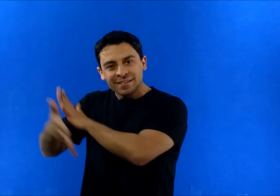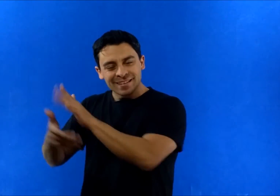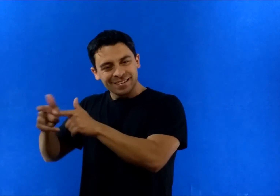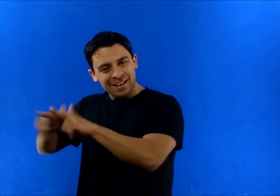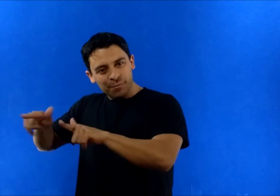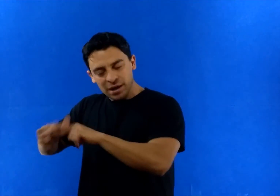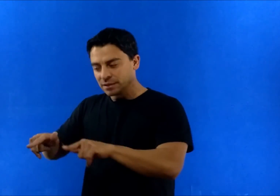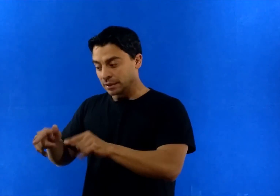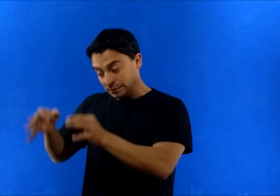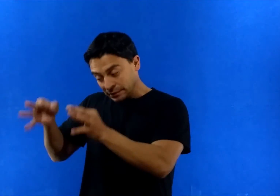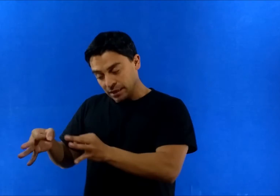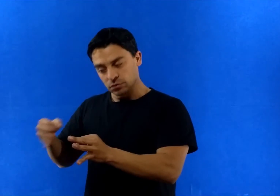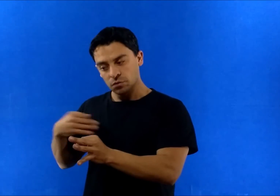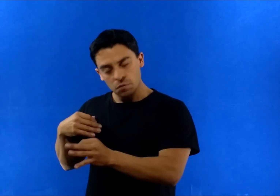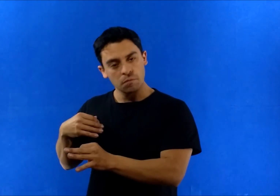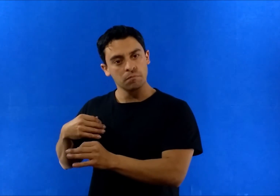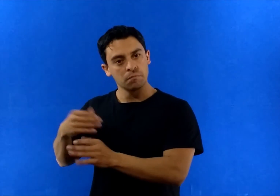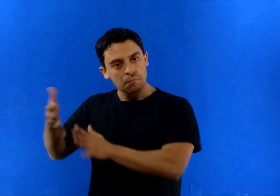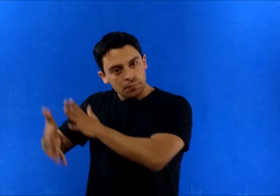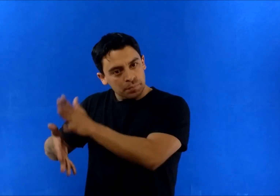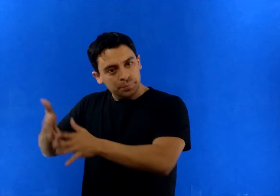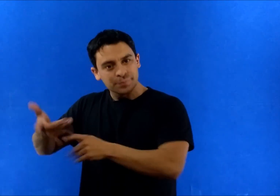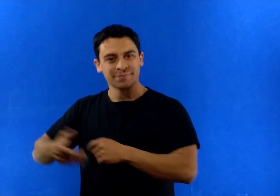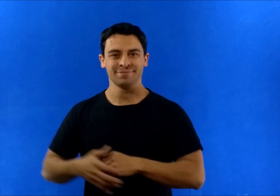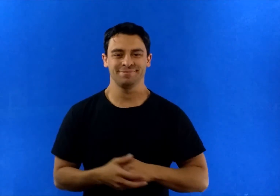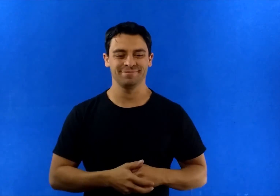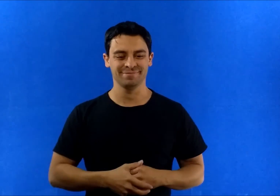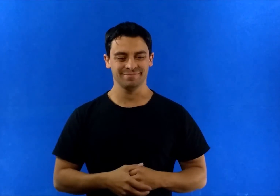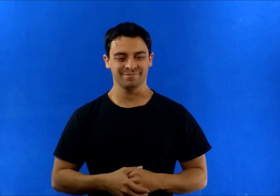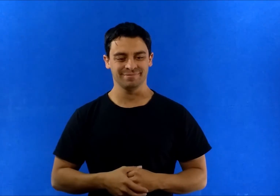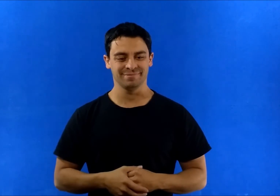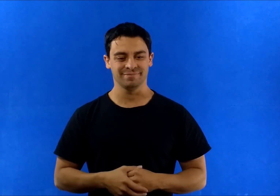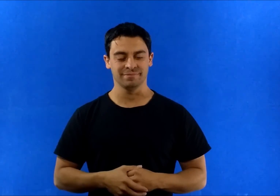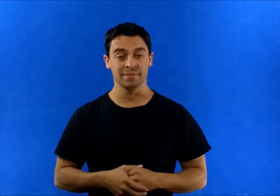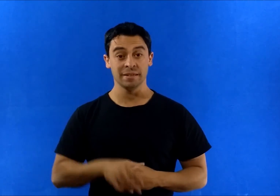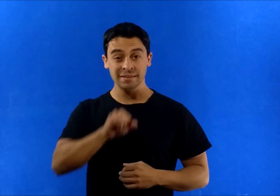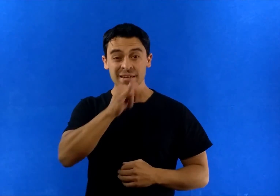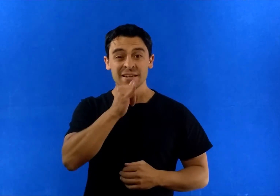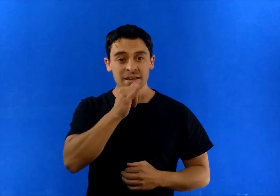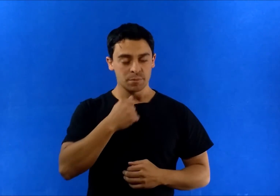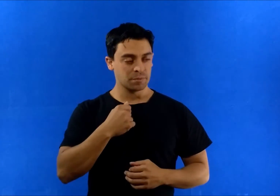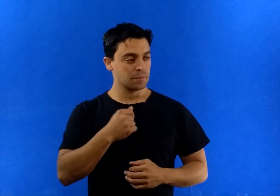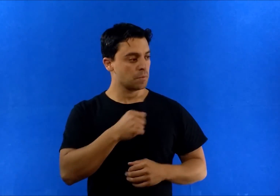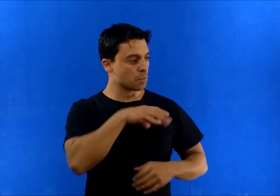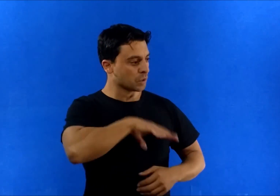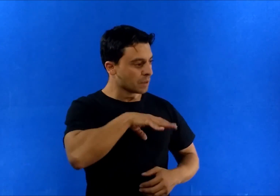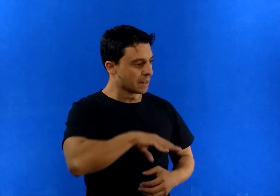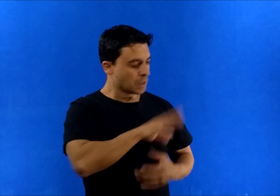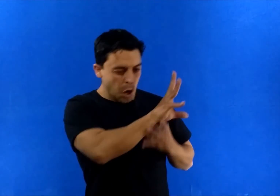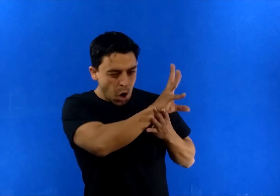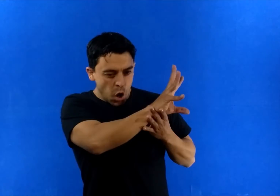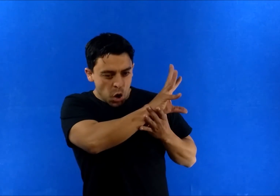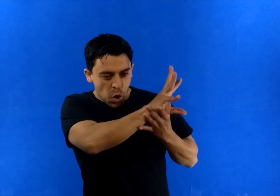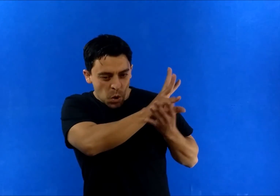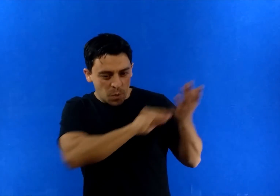quê? Copiei a gramática da língua de sinais. Eu fiz a segunda gramática da língua de sinais. Se, por exemplo, o português